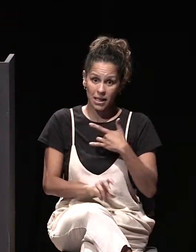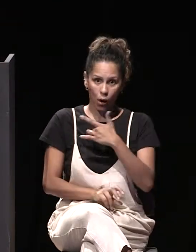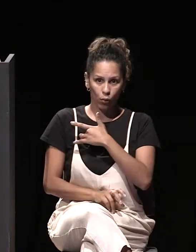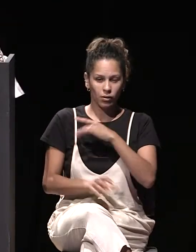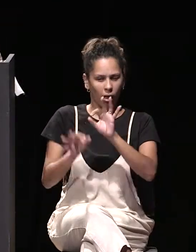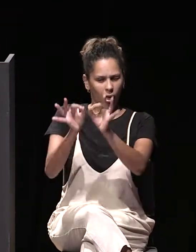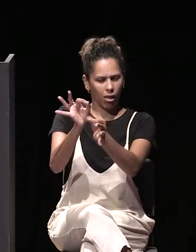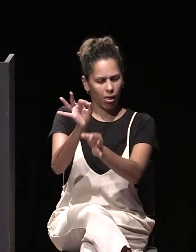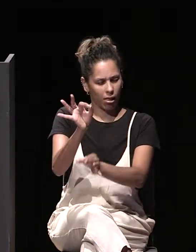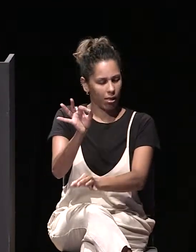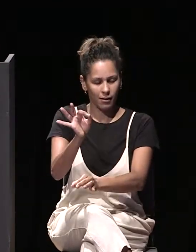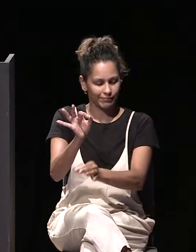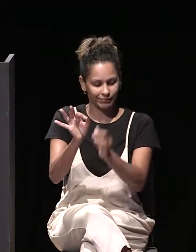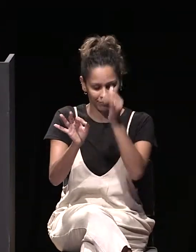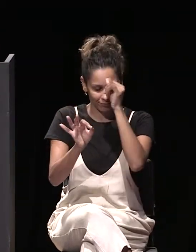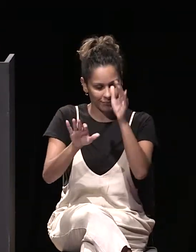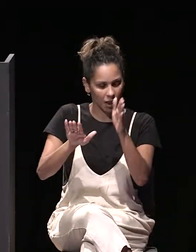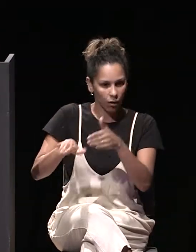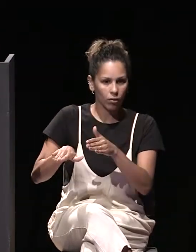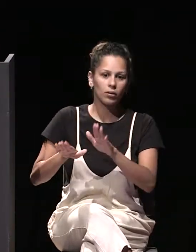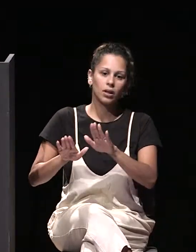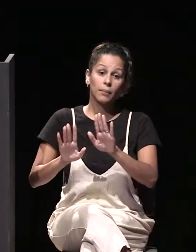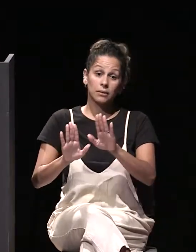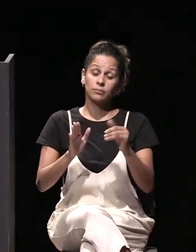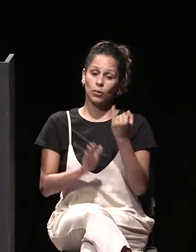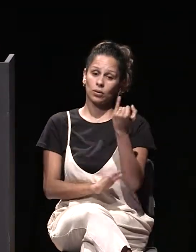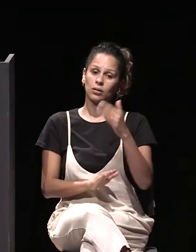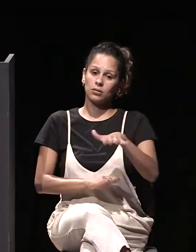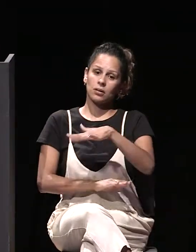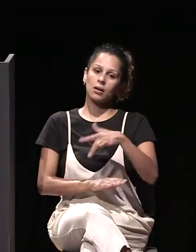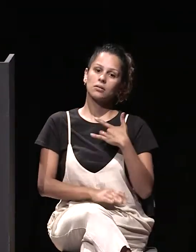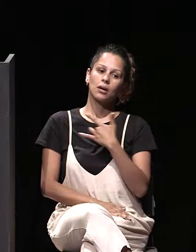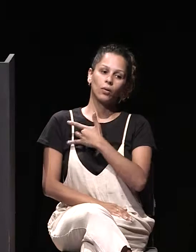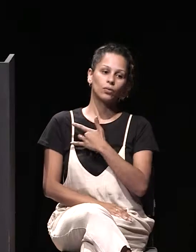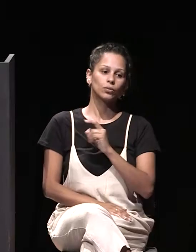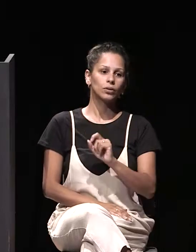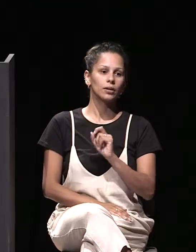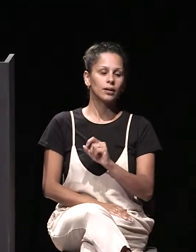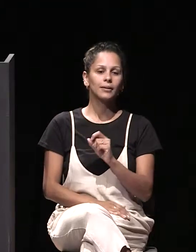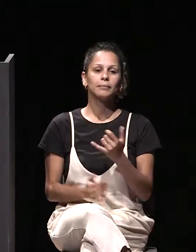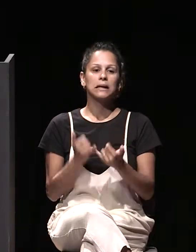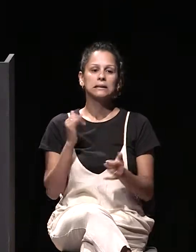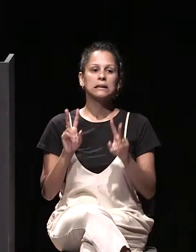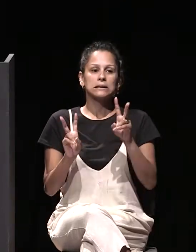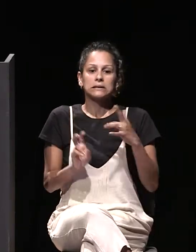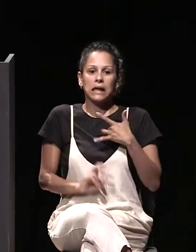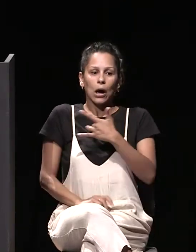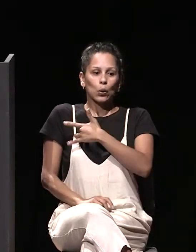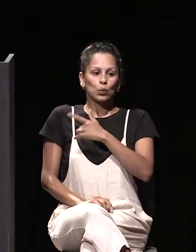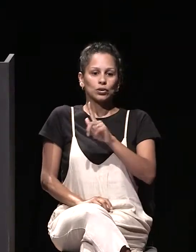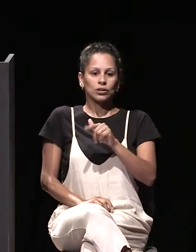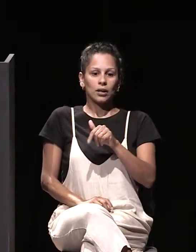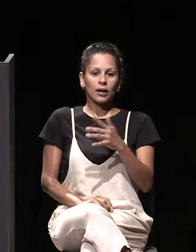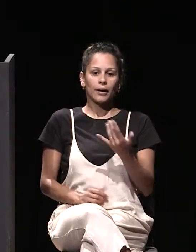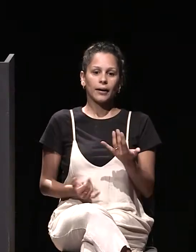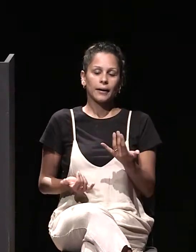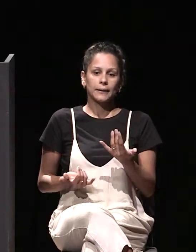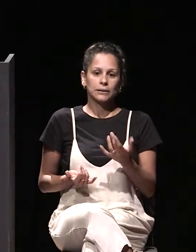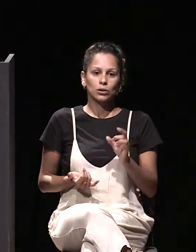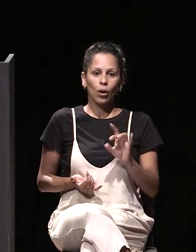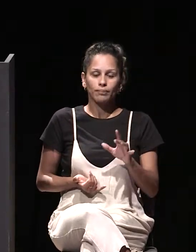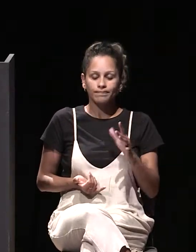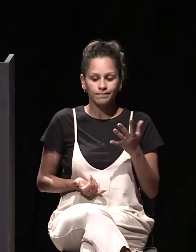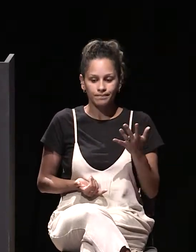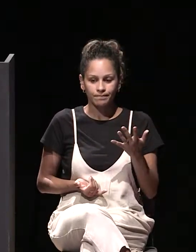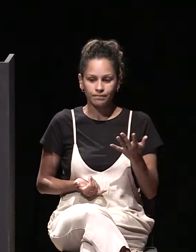de falar e é mais para a saúde, mas a saúde ainda é vista como de um aspecto curativo. Então, todos